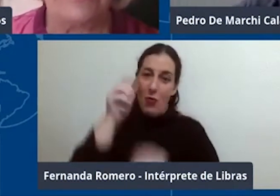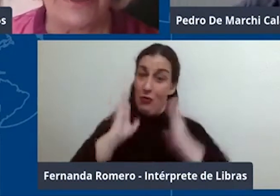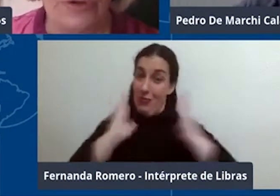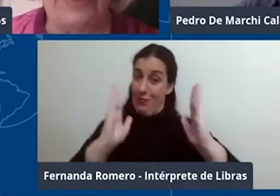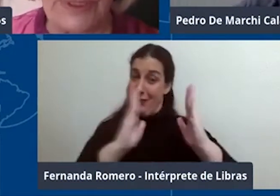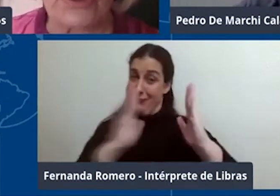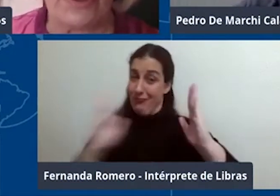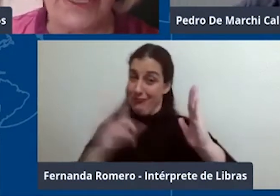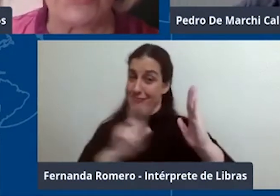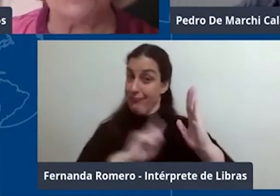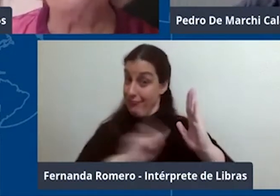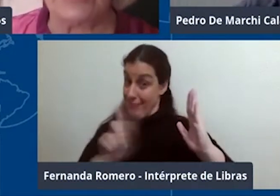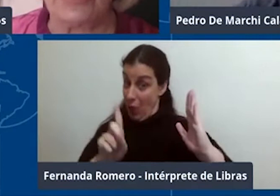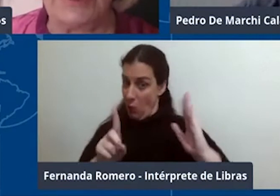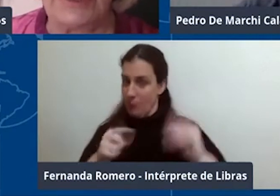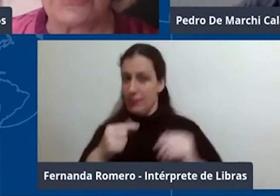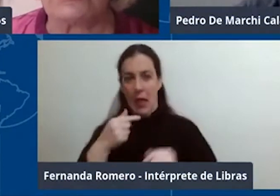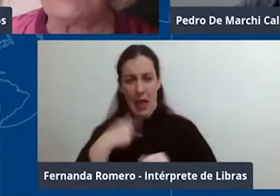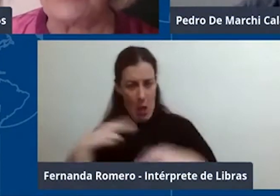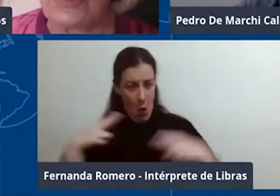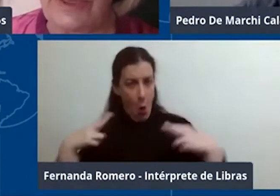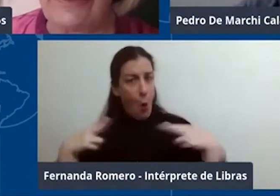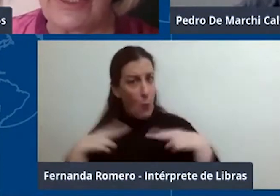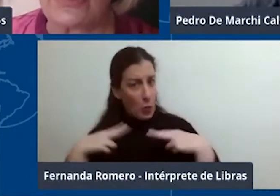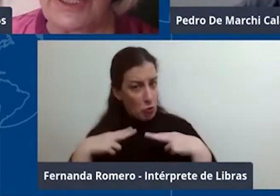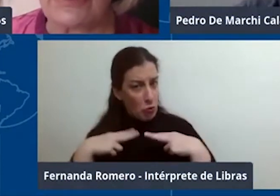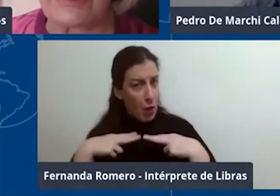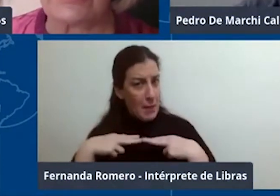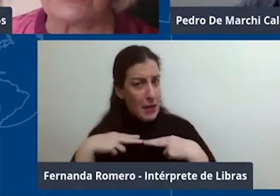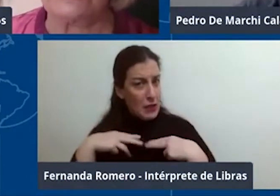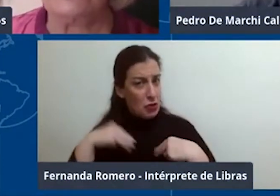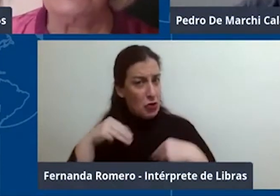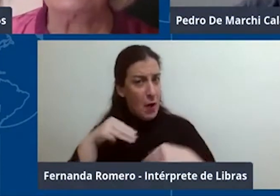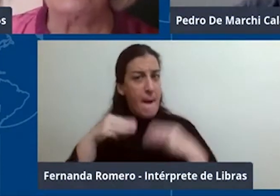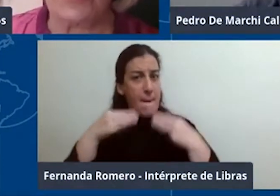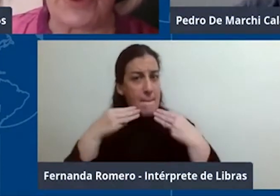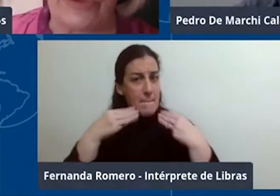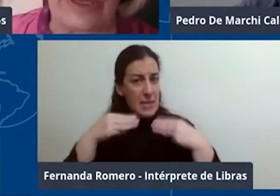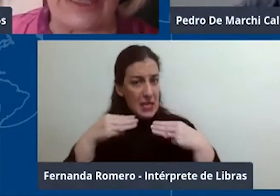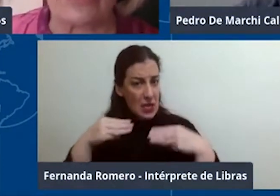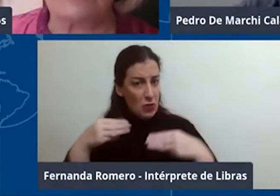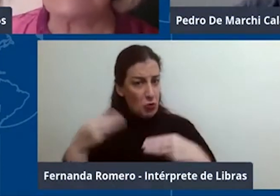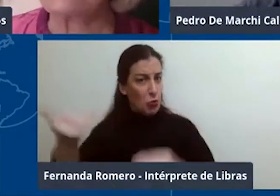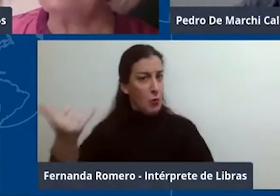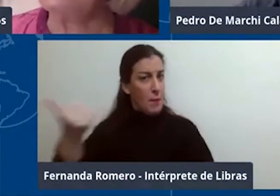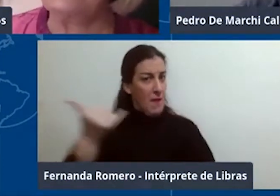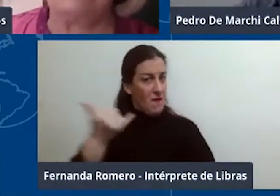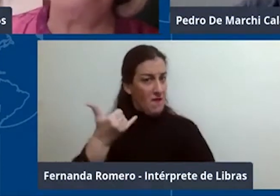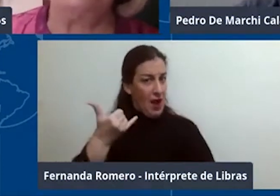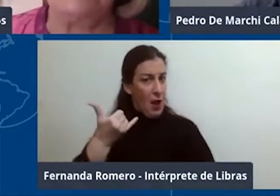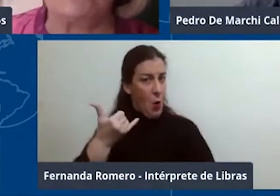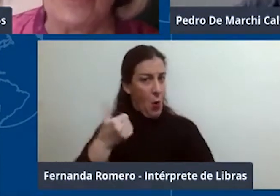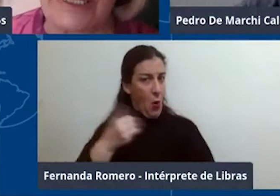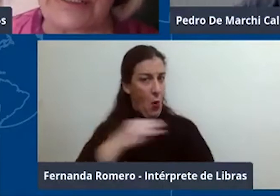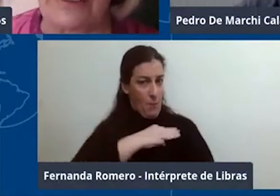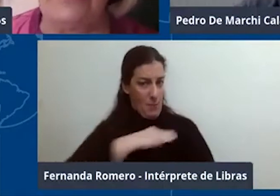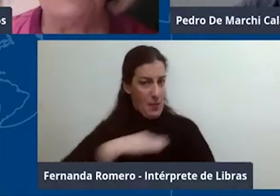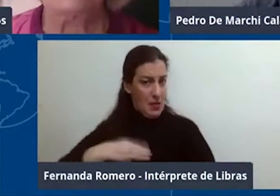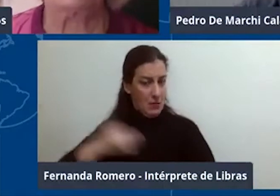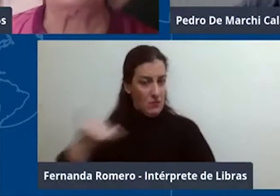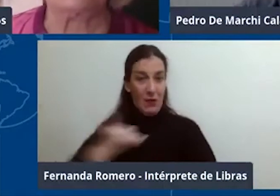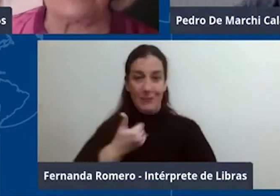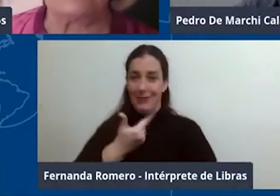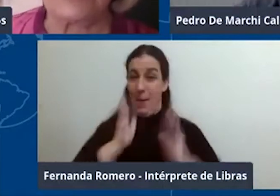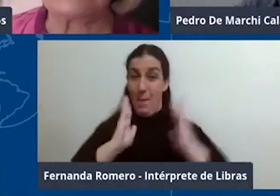prorrogaria. Eu, pessoalmente, ouvi do ministro, mais de uma vez, do ministro Tarcísio, quando provocado sob esse tema, que não haveria